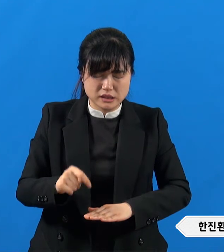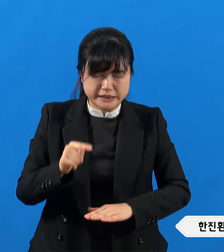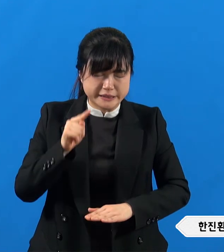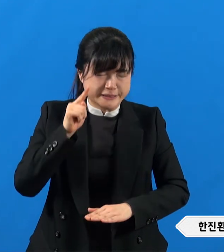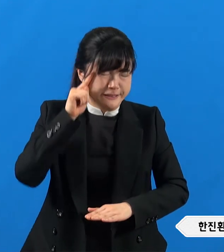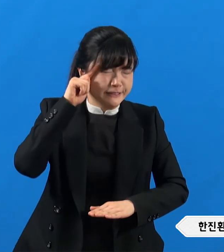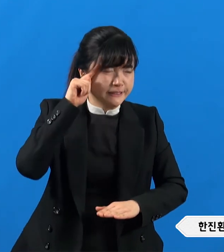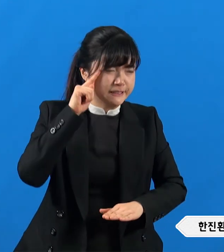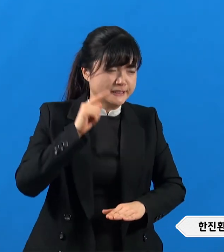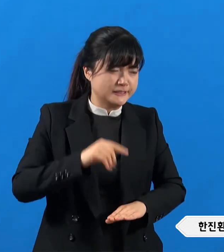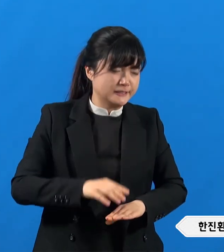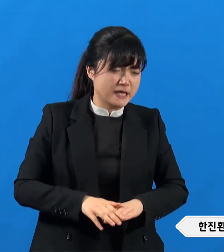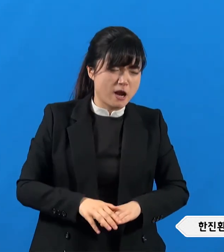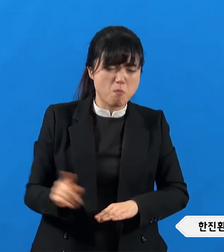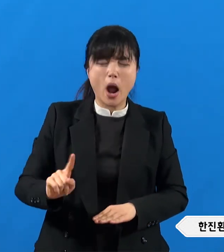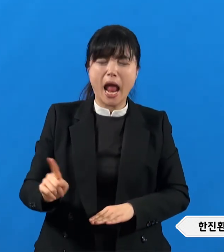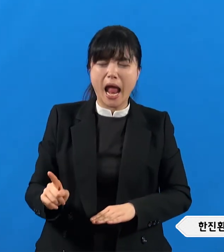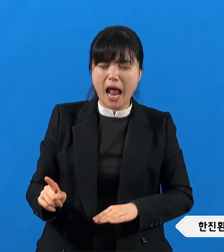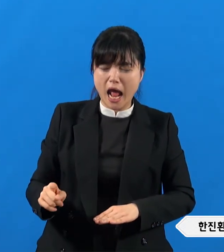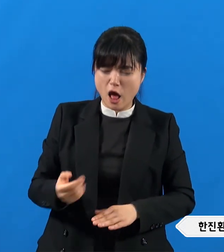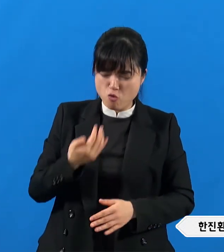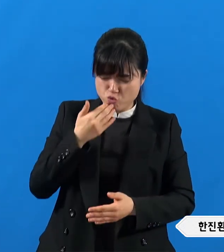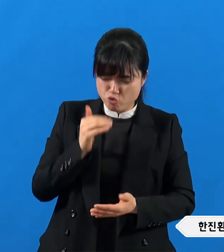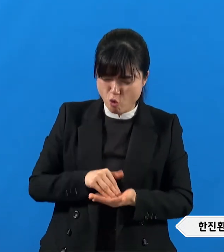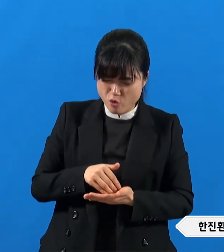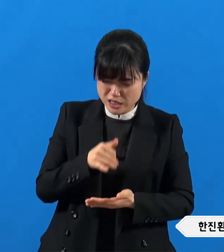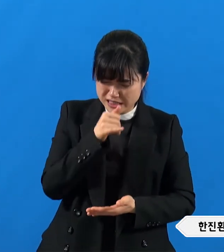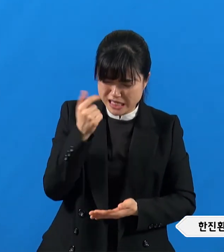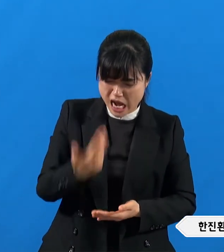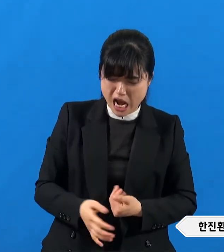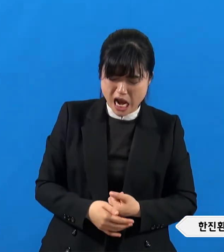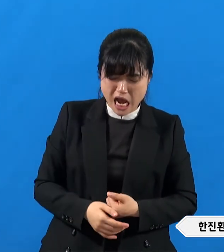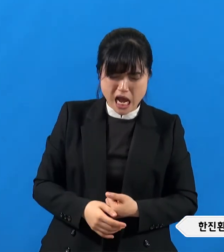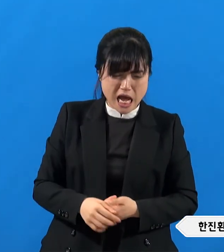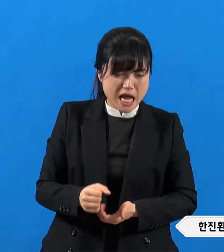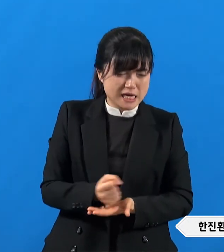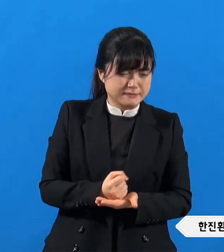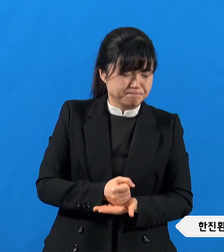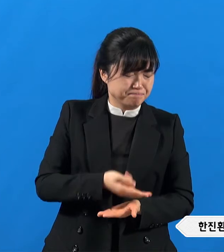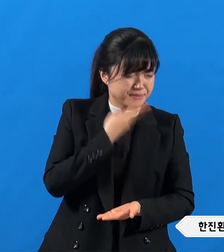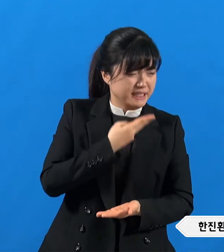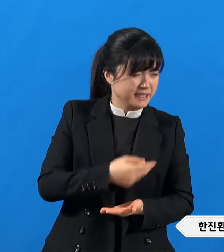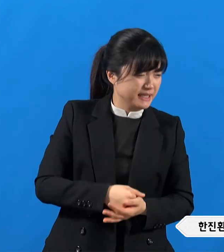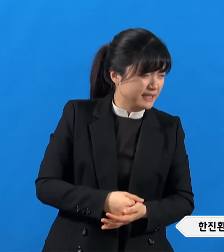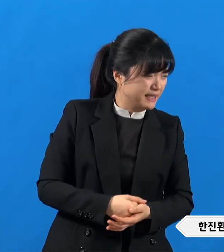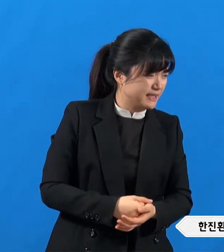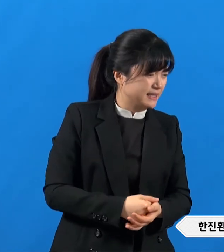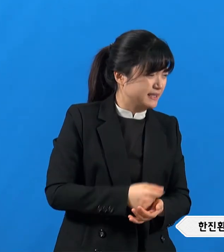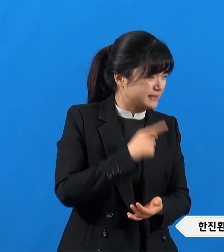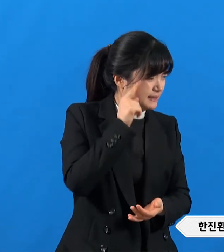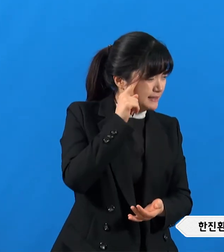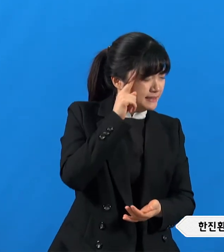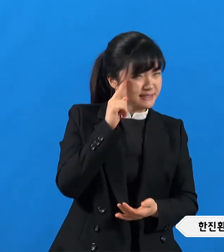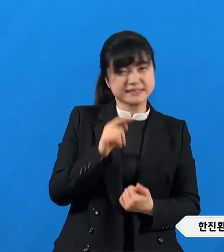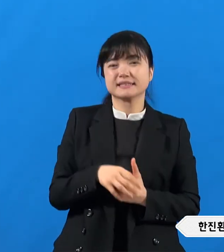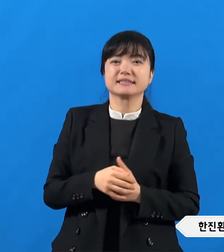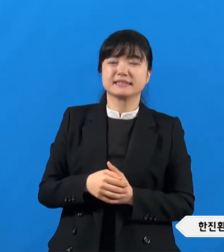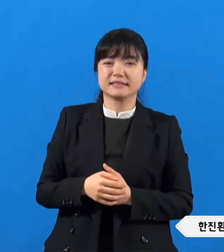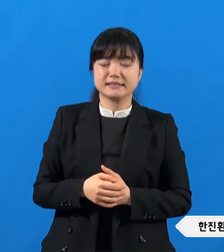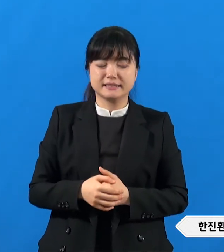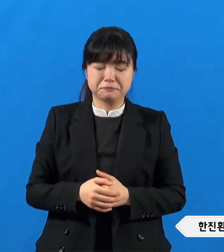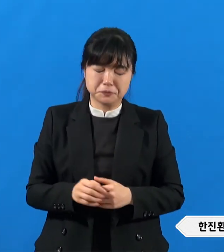냈을 겁니다. 아이, 여기에 무슨 돌멩이가 있어, 재수없게 짜증부터 냈을 것입니다. 그런데